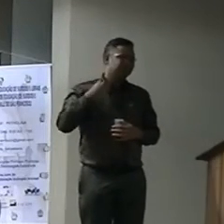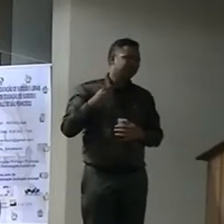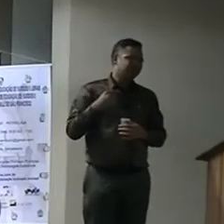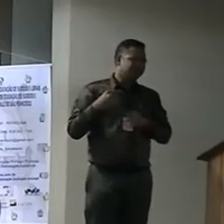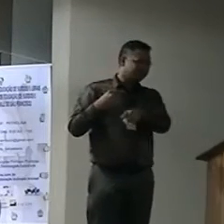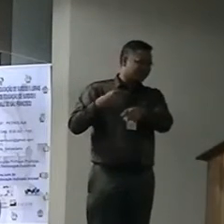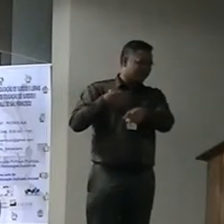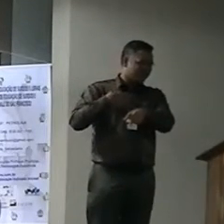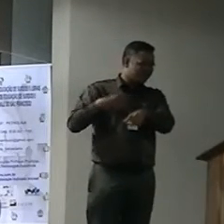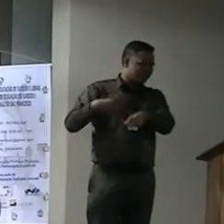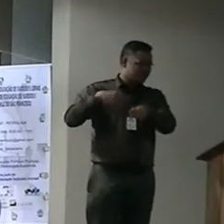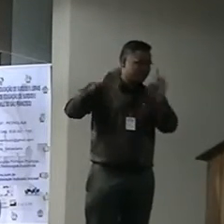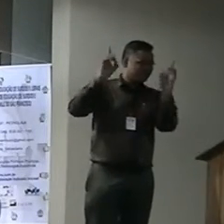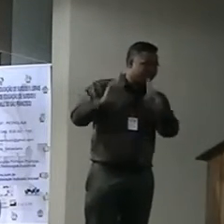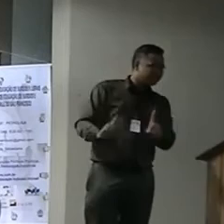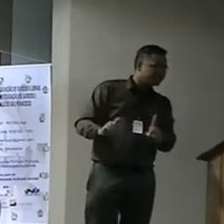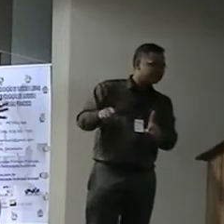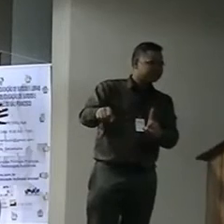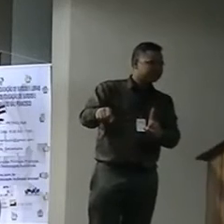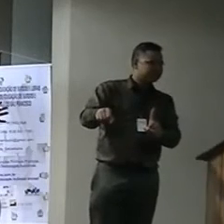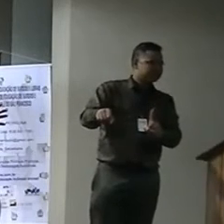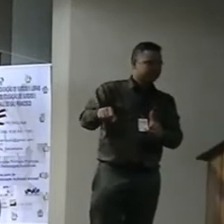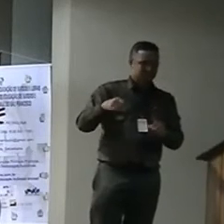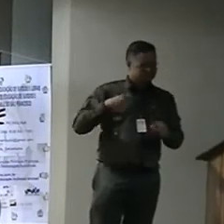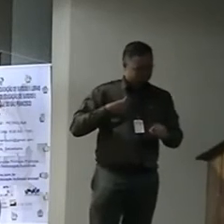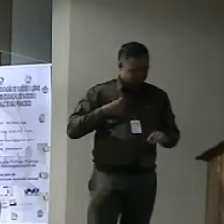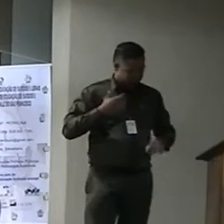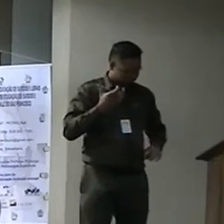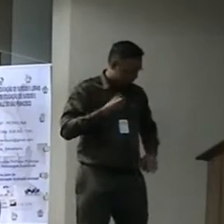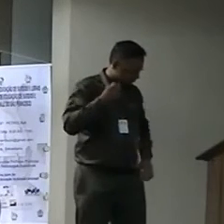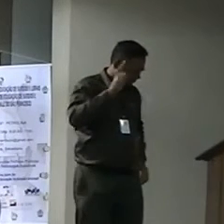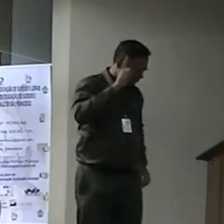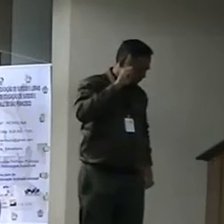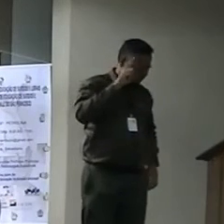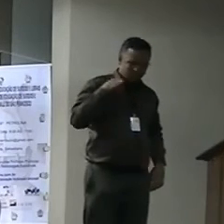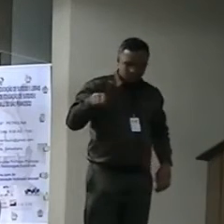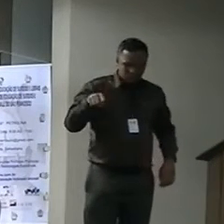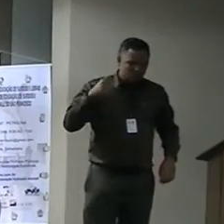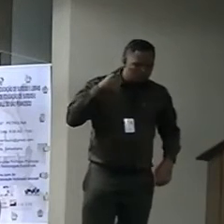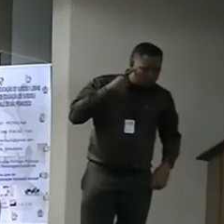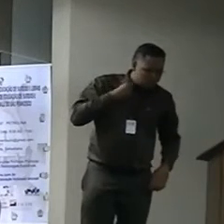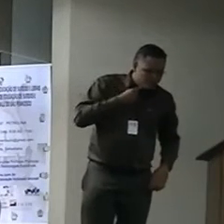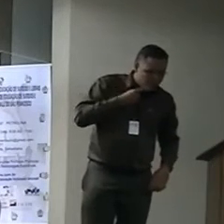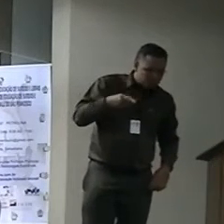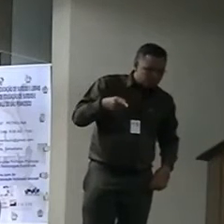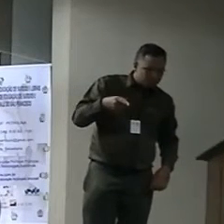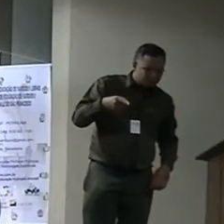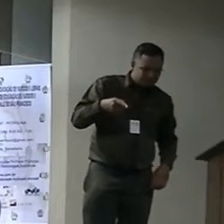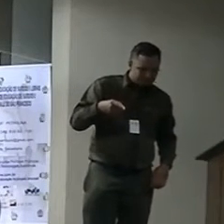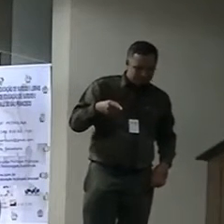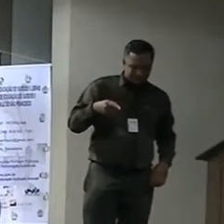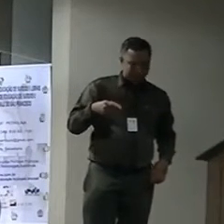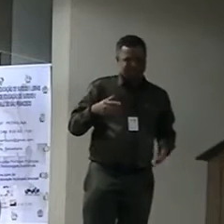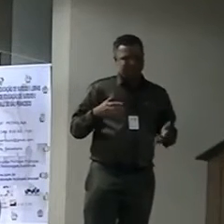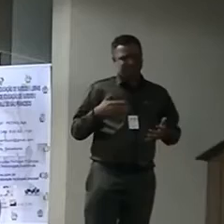a deficiência, né, do filho ou a surdez. Então,